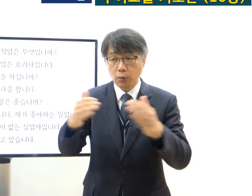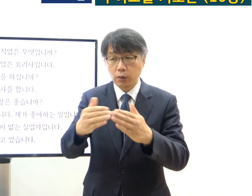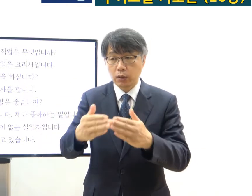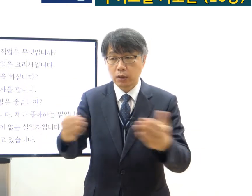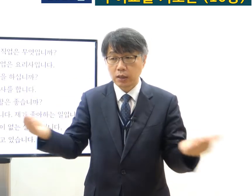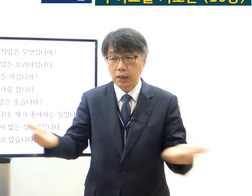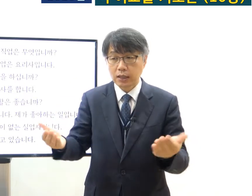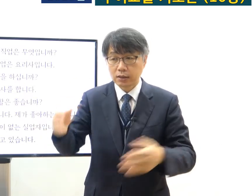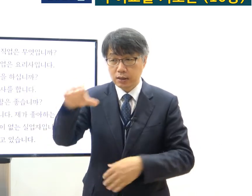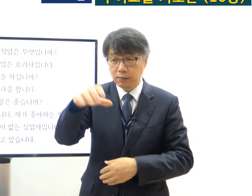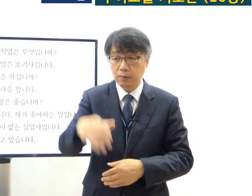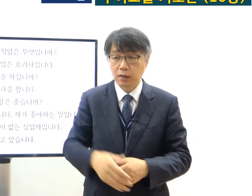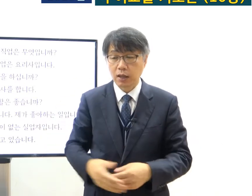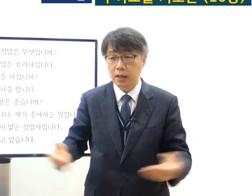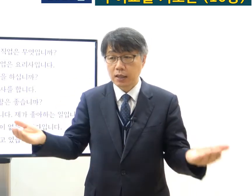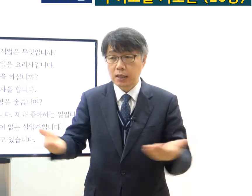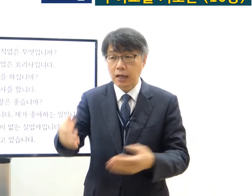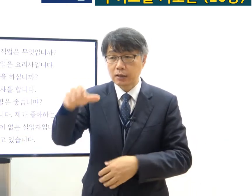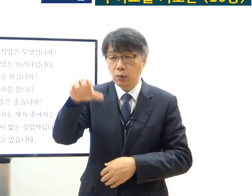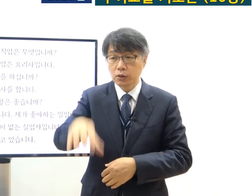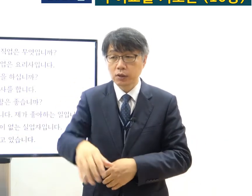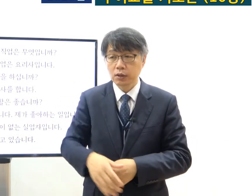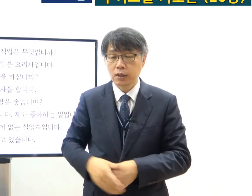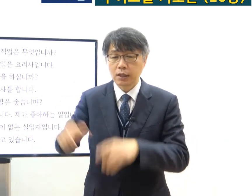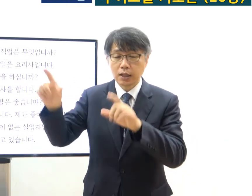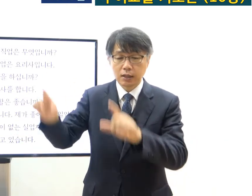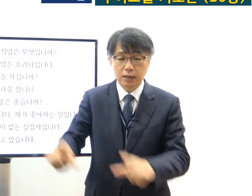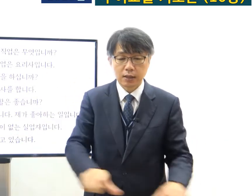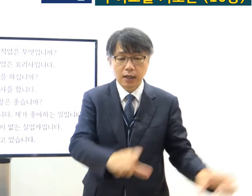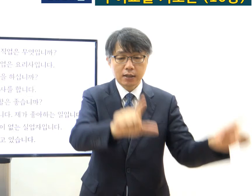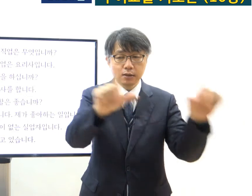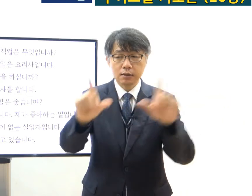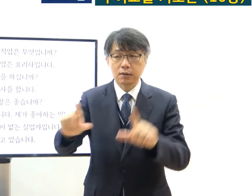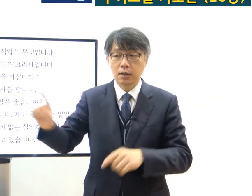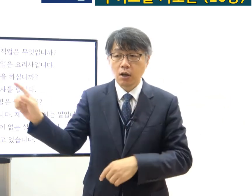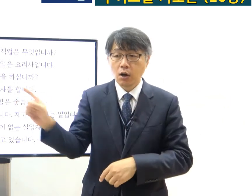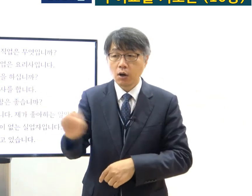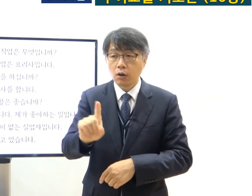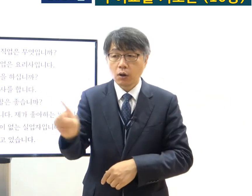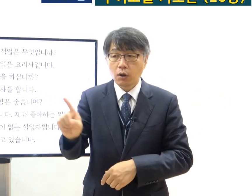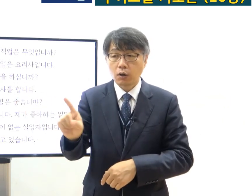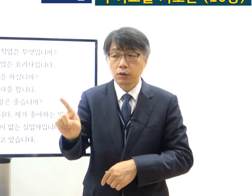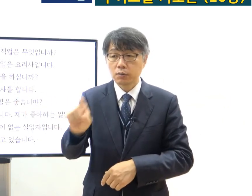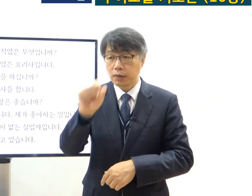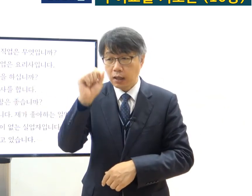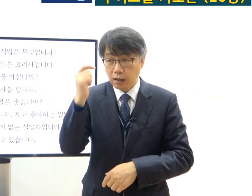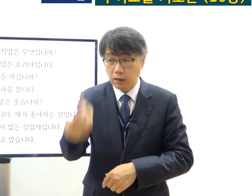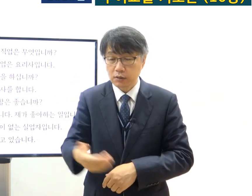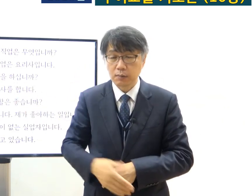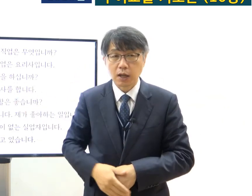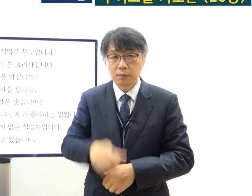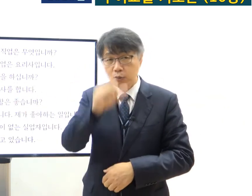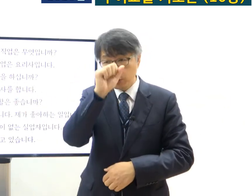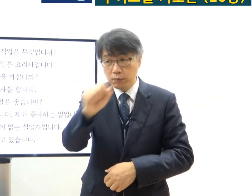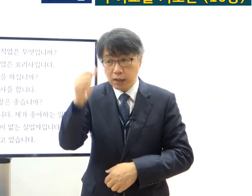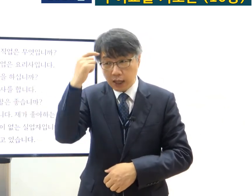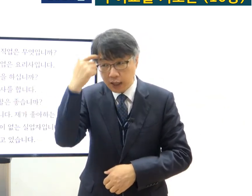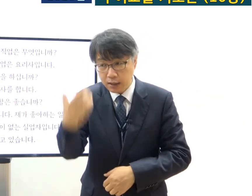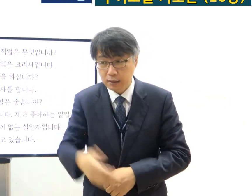곳, 일하는 집, 이렇게 일하는 곳은, 생활은 어떻습니까? 아니면 좋습니까?